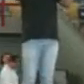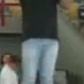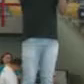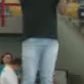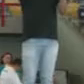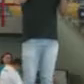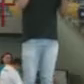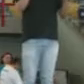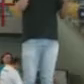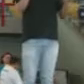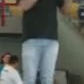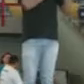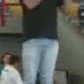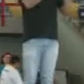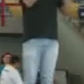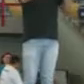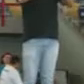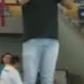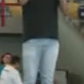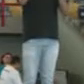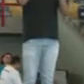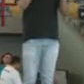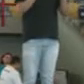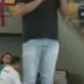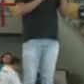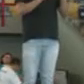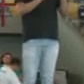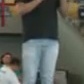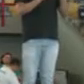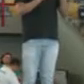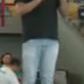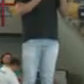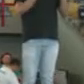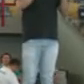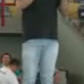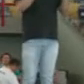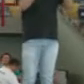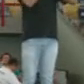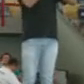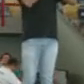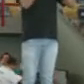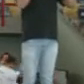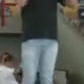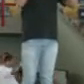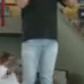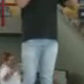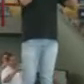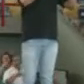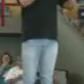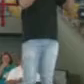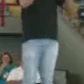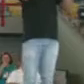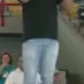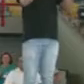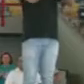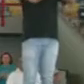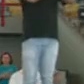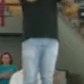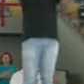matemática, física, química e biologia, tá? Que compõem ciências da natureza, essas três